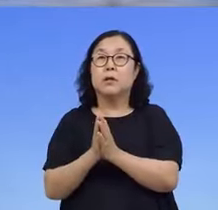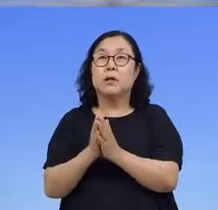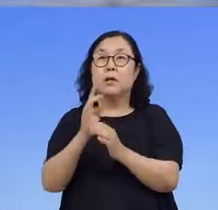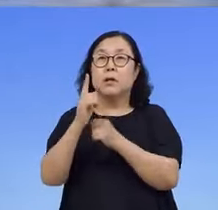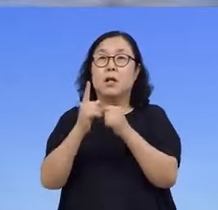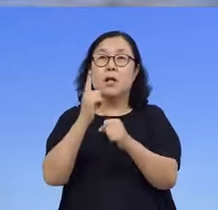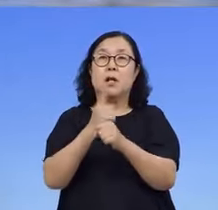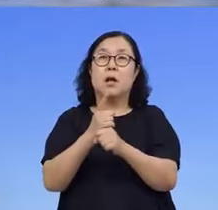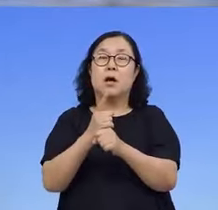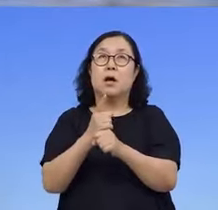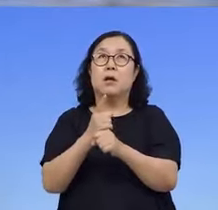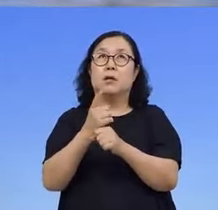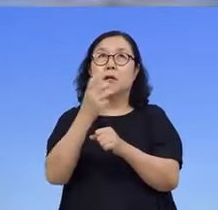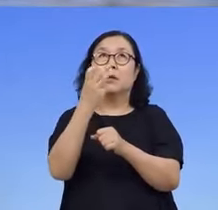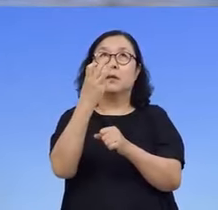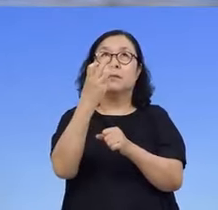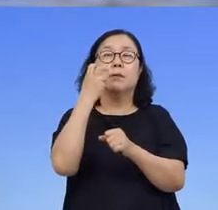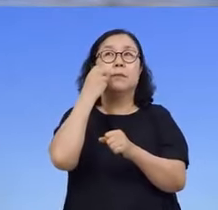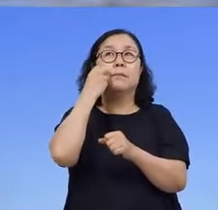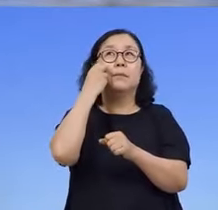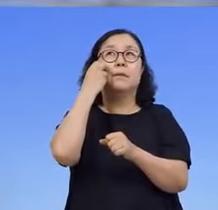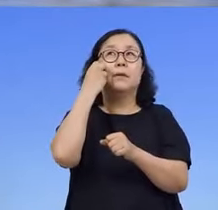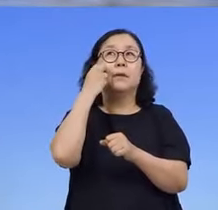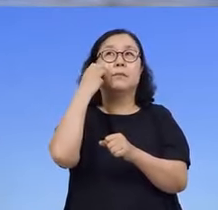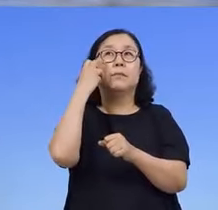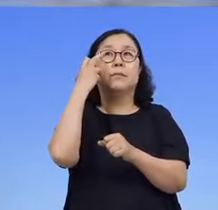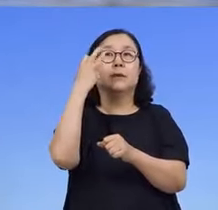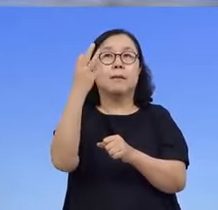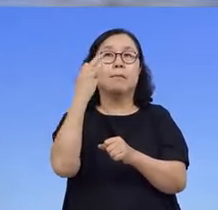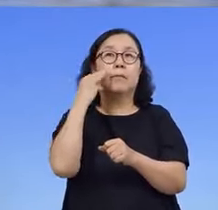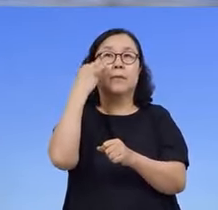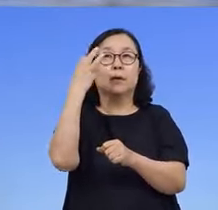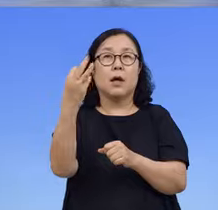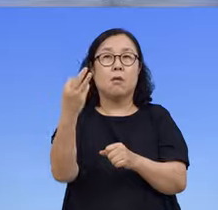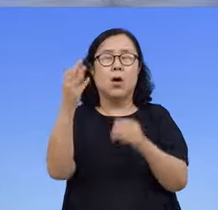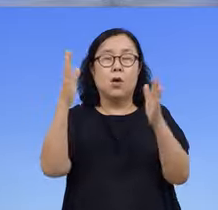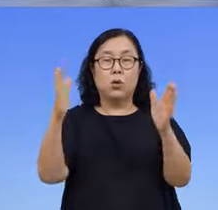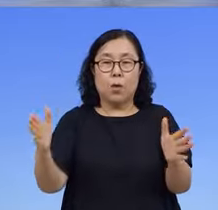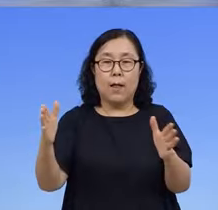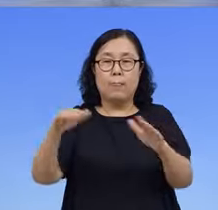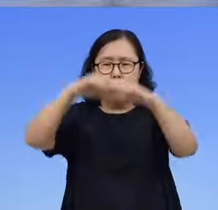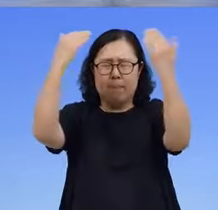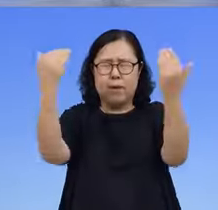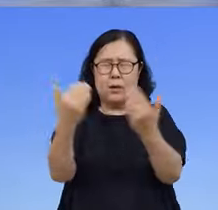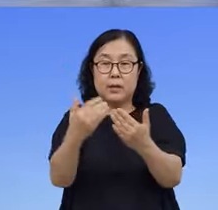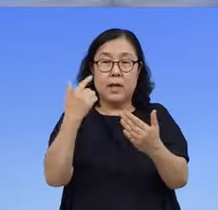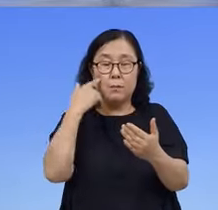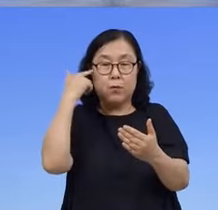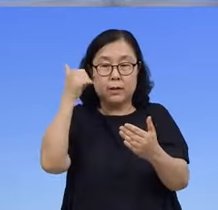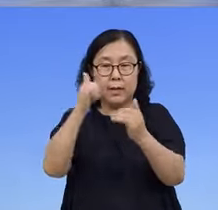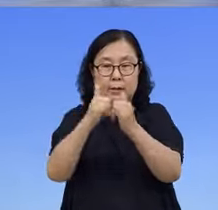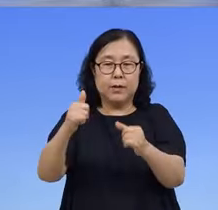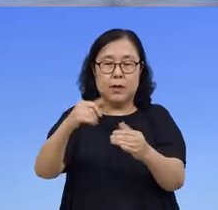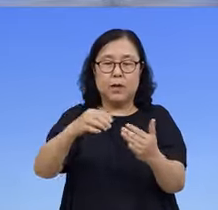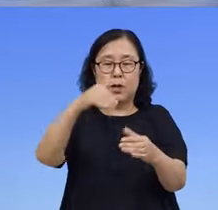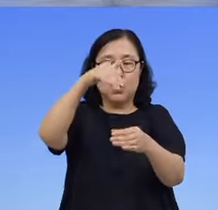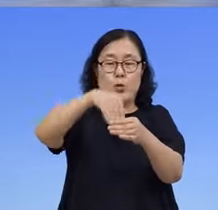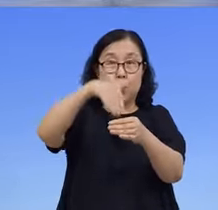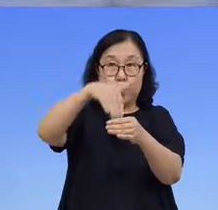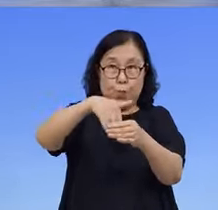15명은 무려 1년, 그러니까 13개월에 걸쳐서 이제 전체 교역자들이 이제 투표를 했습니다.